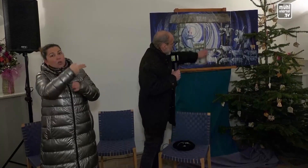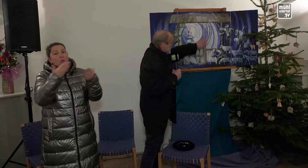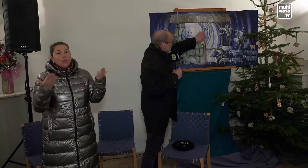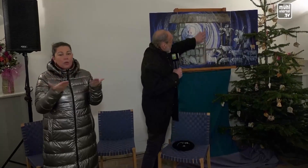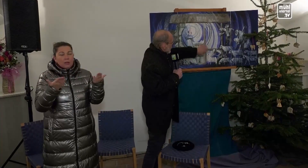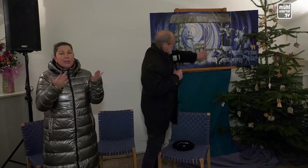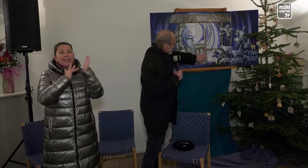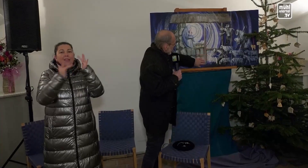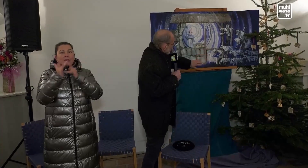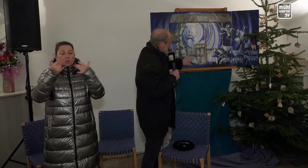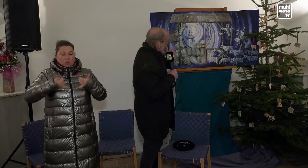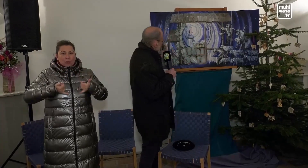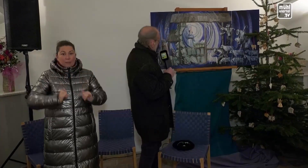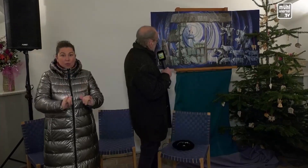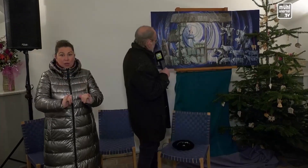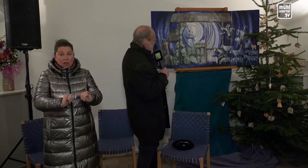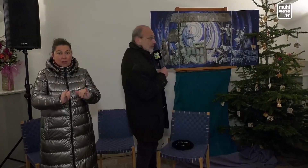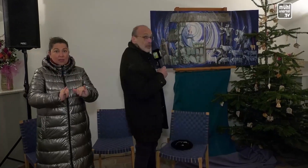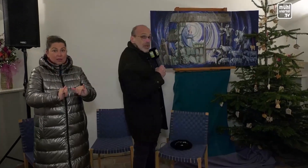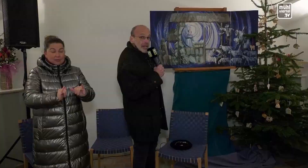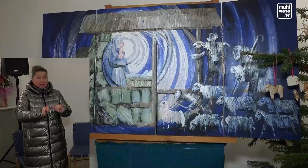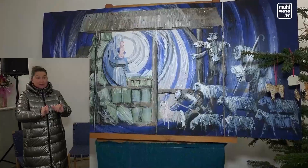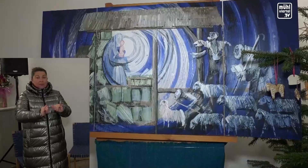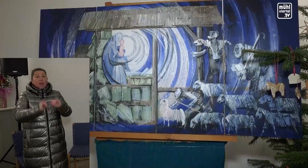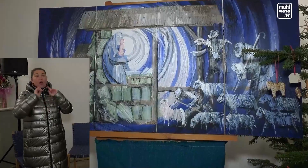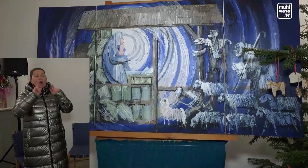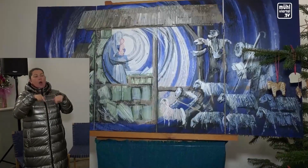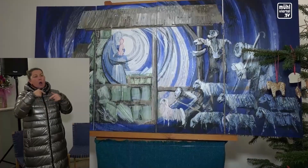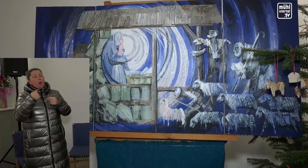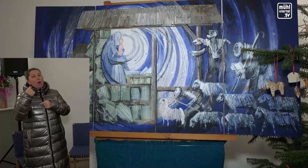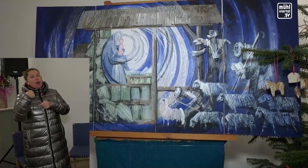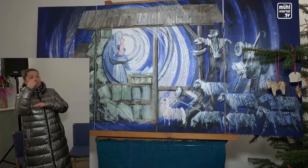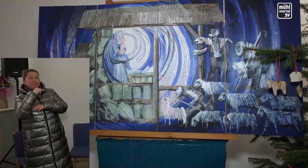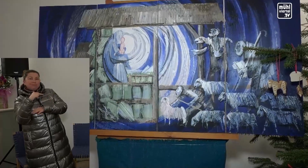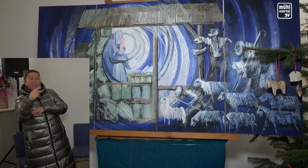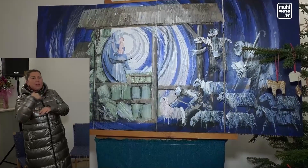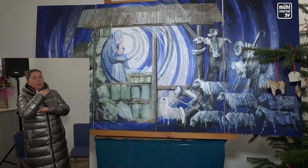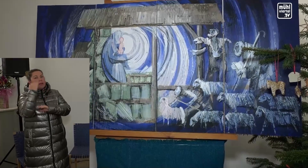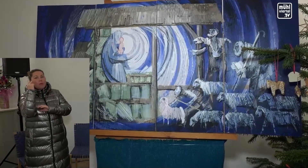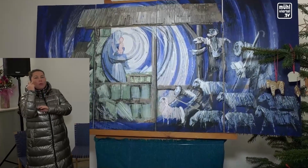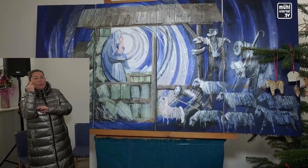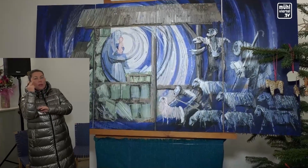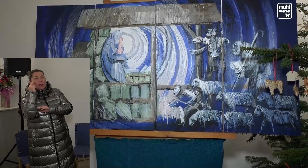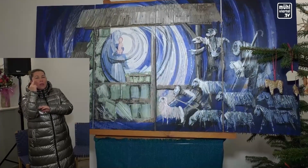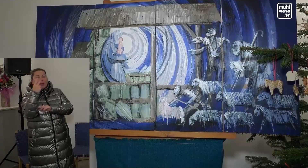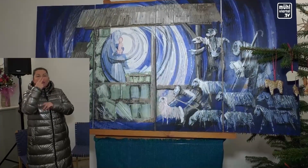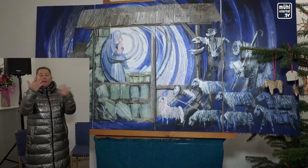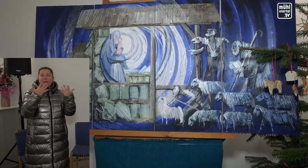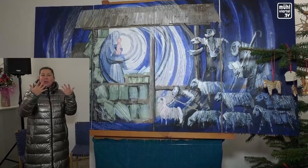die Geburt Jesu und er hat sehr viel überlegt. Man sieht hier einerseits